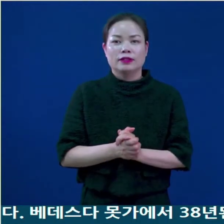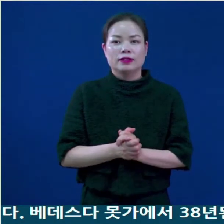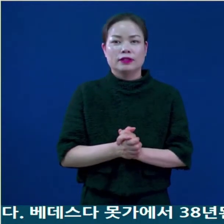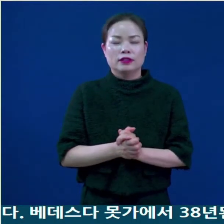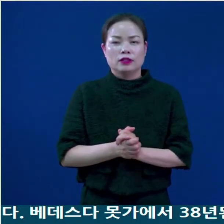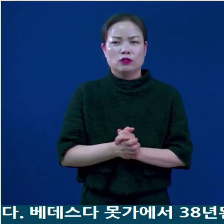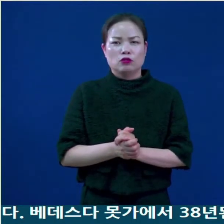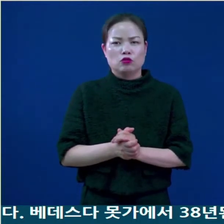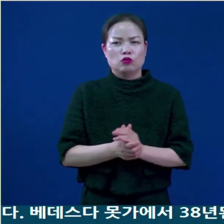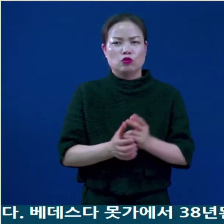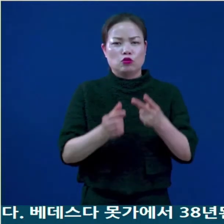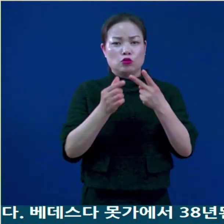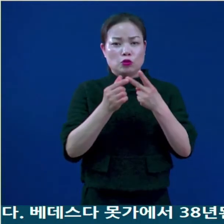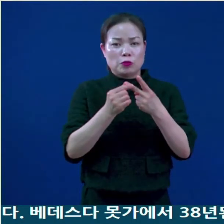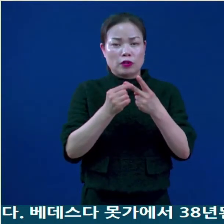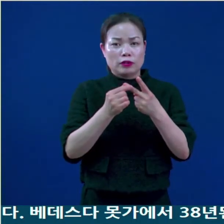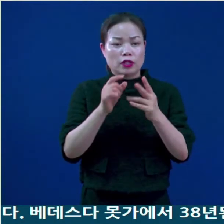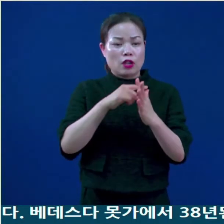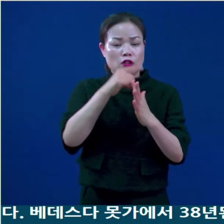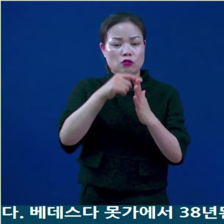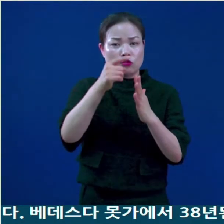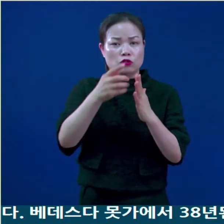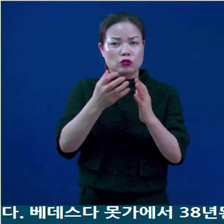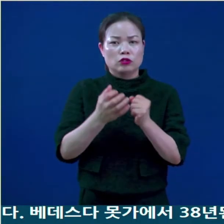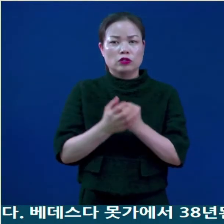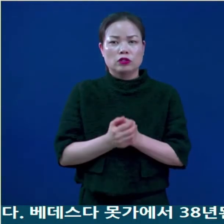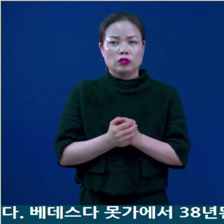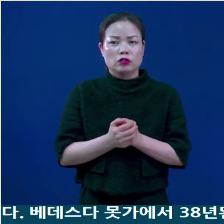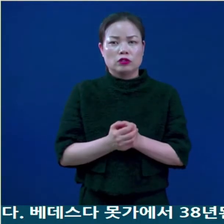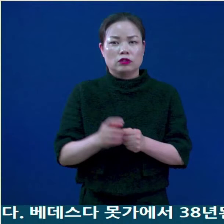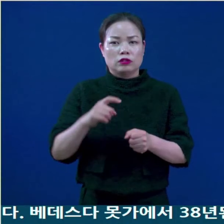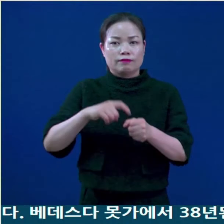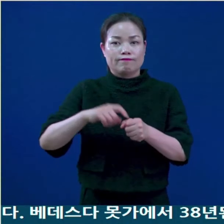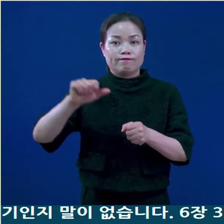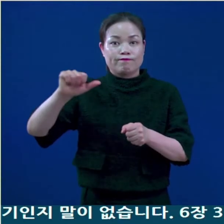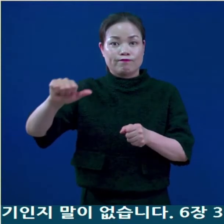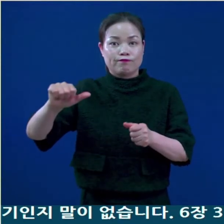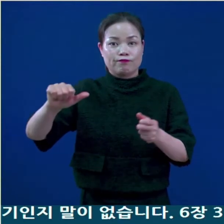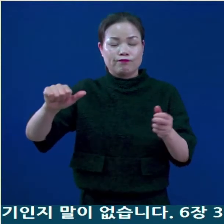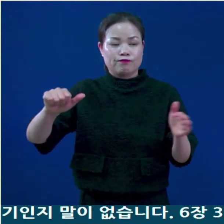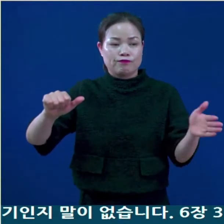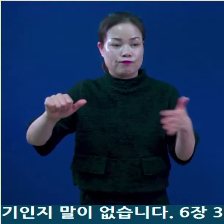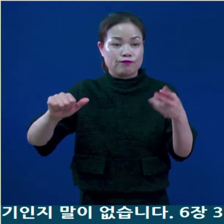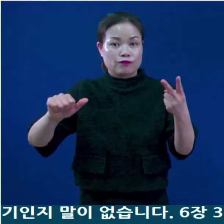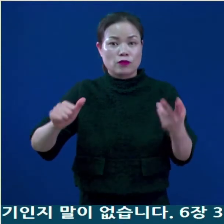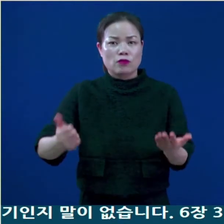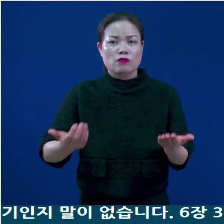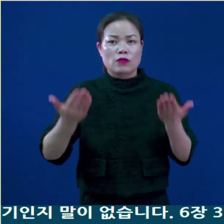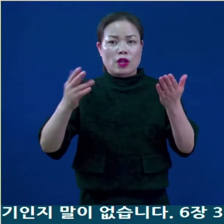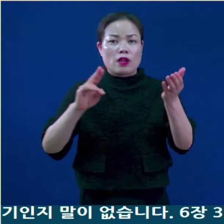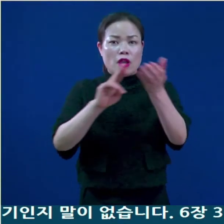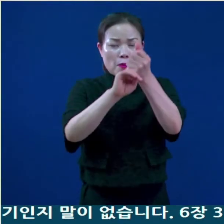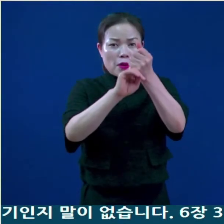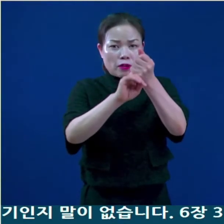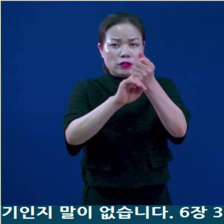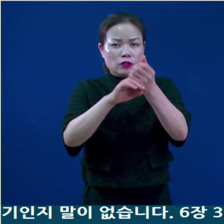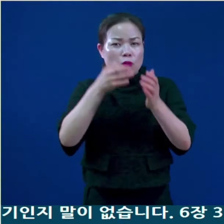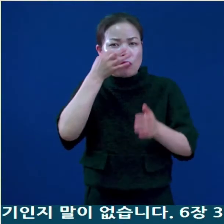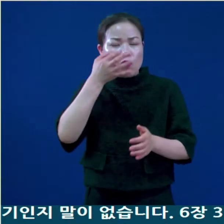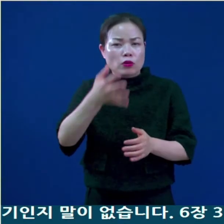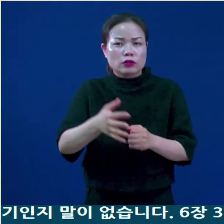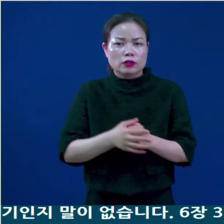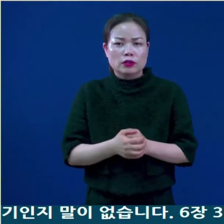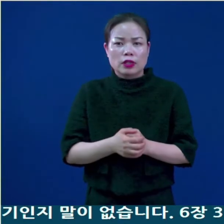그러니까 두 번째 6월절을 예수님이 보낸 거예요. 이때 오병이어 기적을 일으키고요. 7장 초막절 배경이라고 나와 있어요.